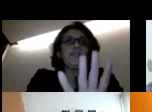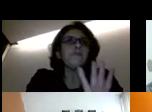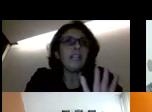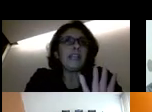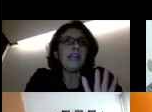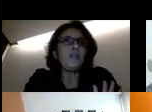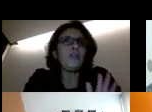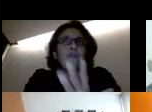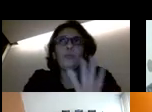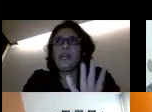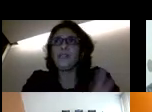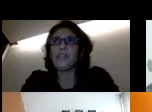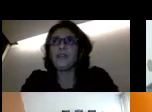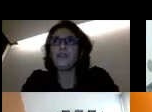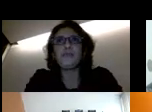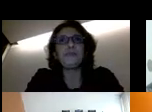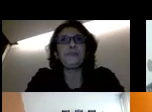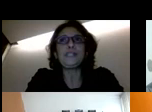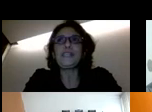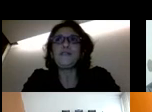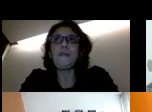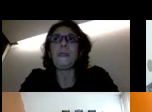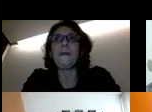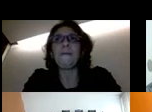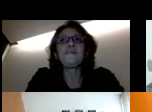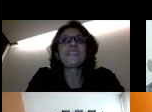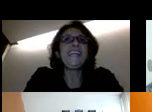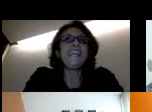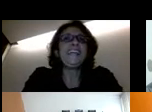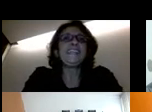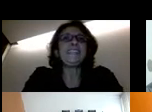de color naranjo o morado, que es lo parecido.